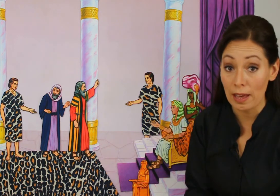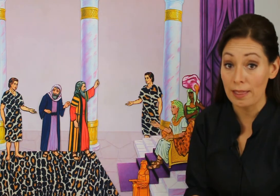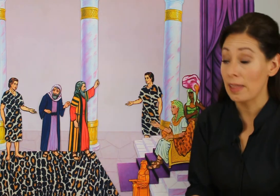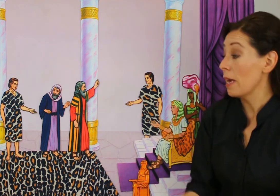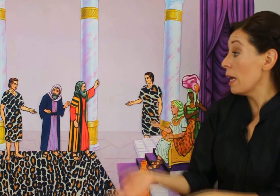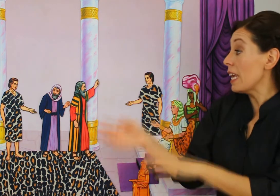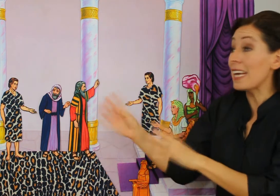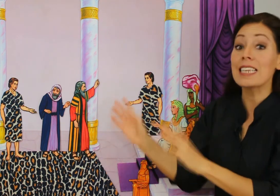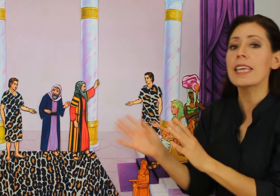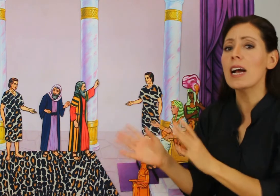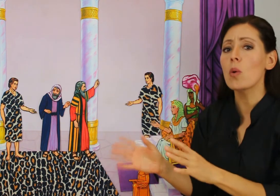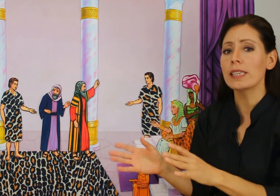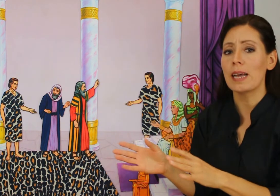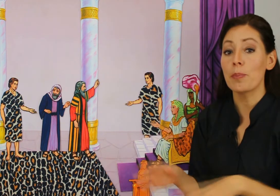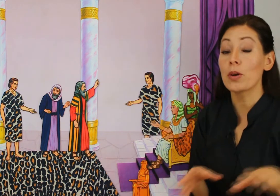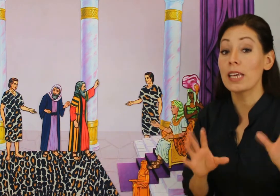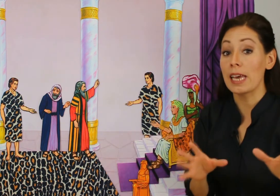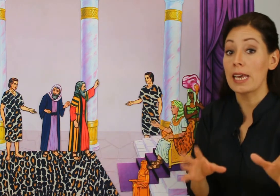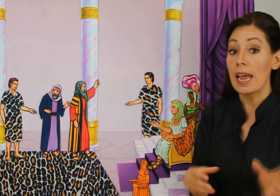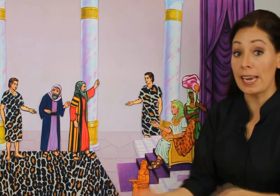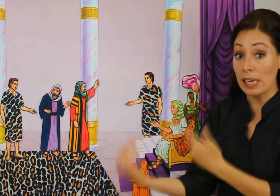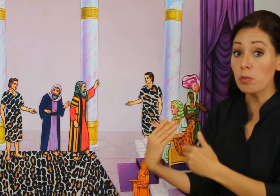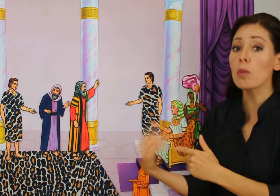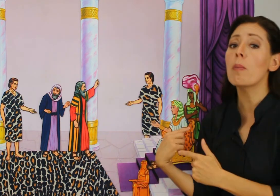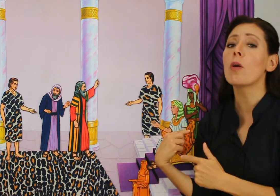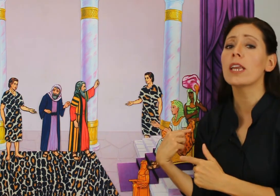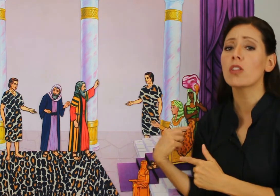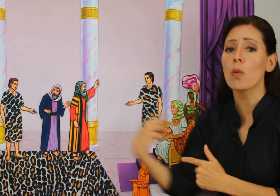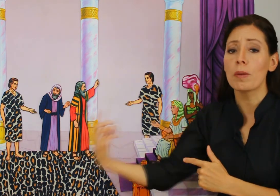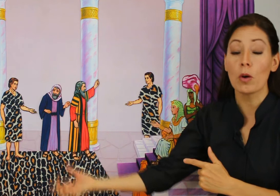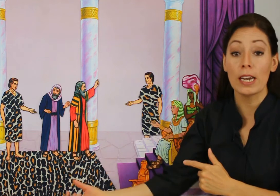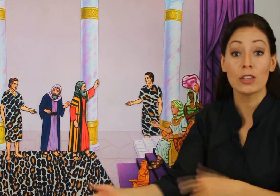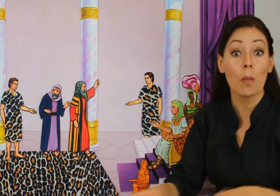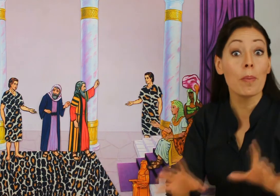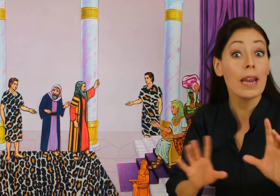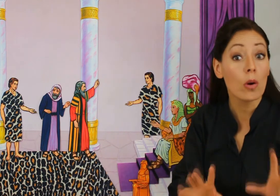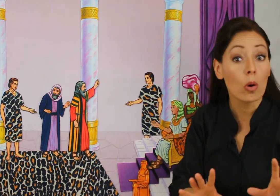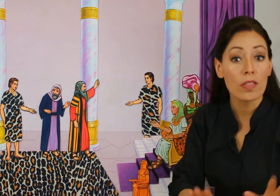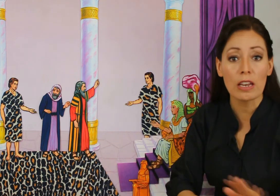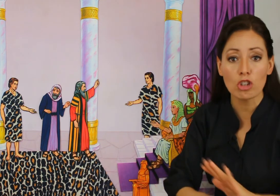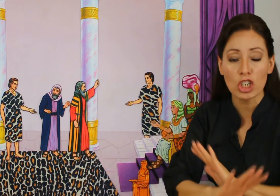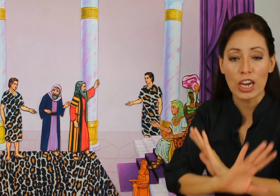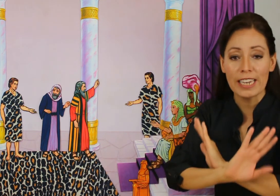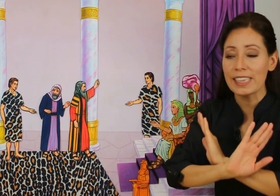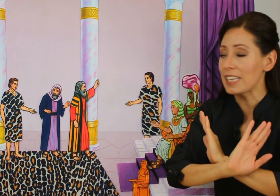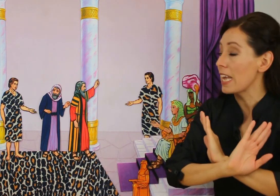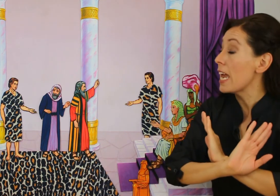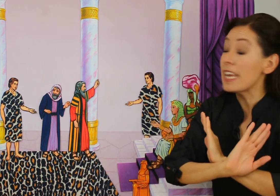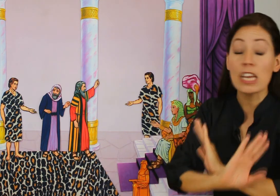oportunidad y que se diera cuenta, porque en Egipto iba a morir todo primogénito, pero de los israelitas